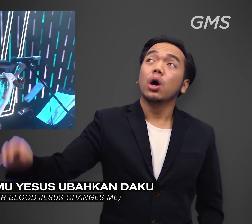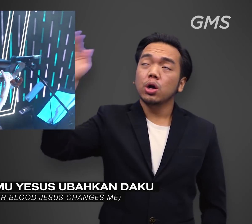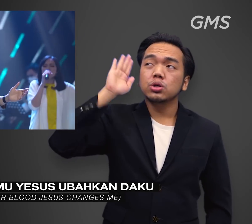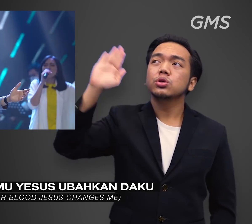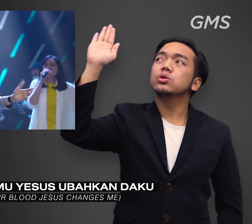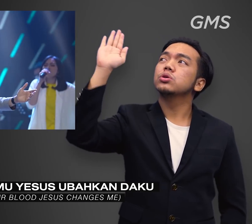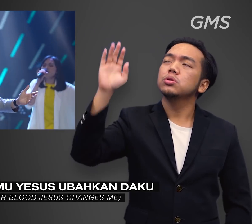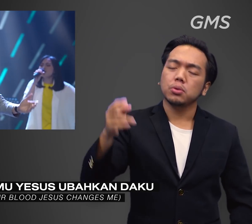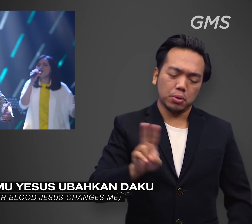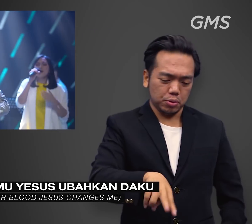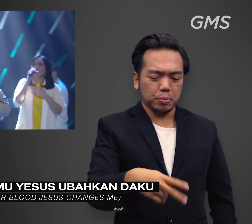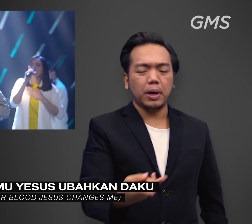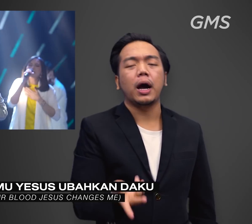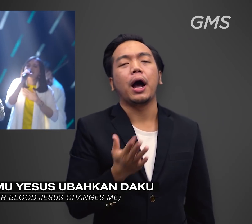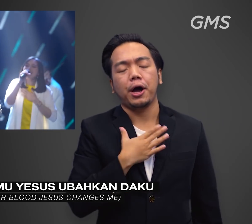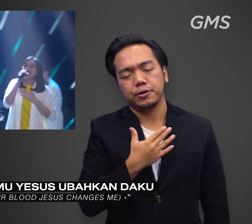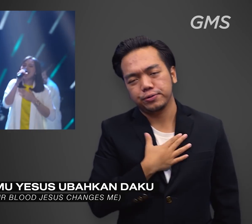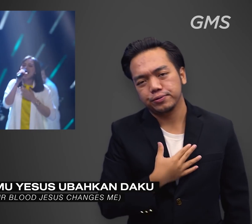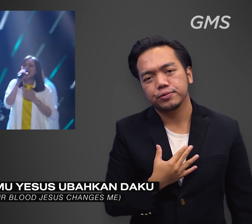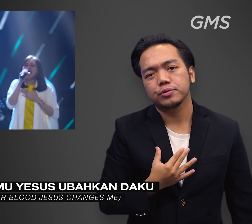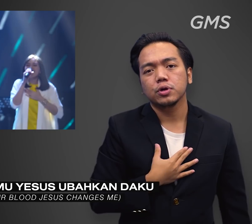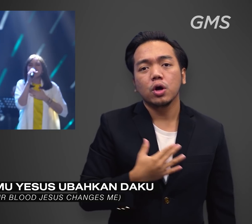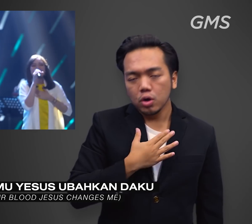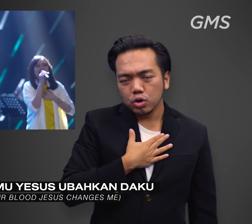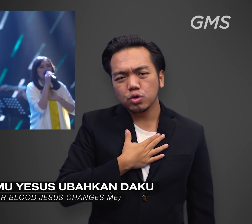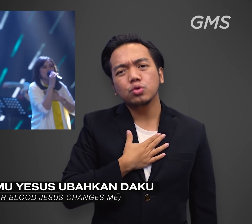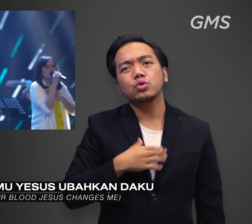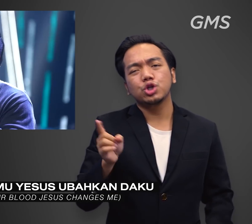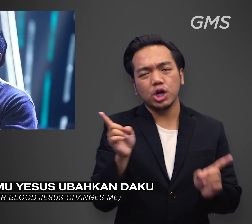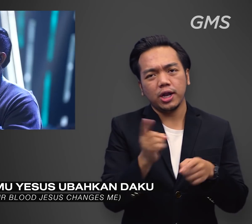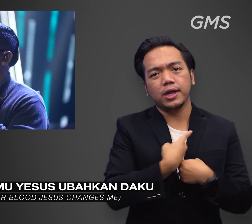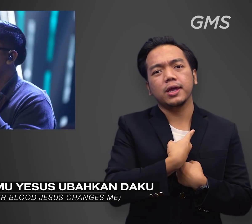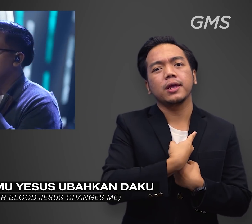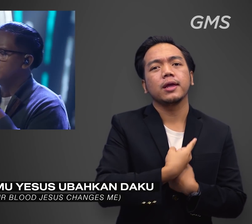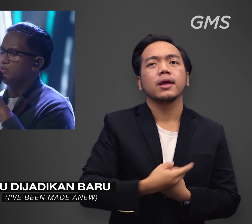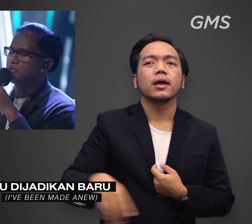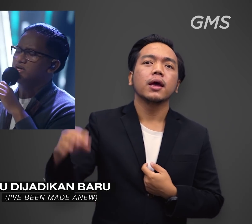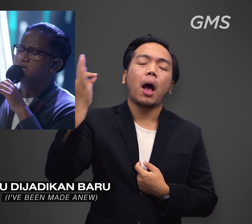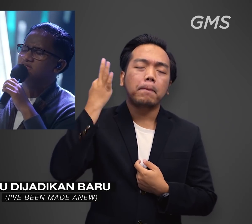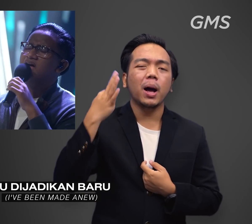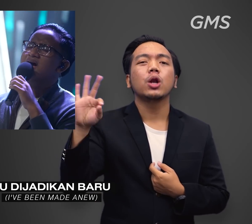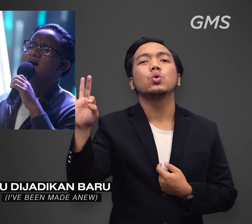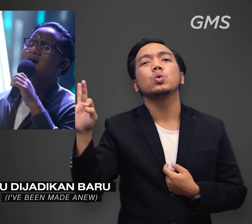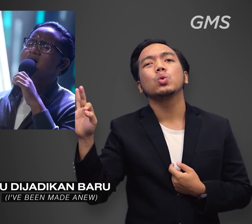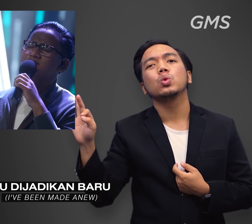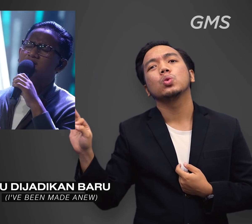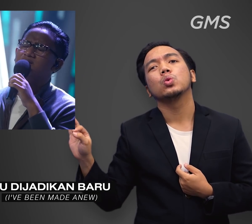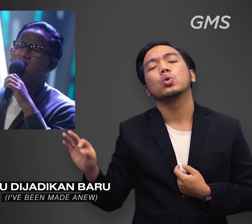darah-Mu Yesus ubahkan aku, ku